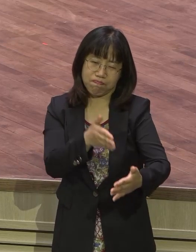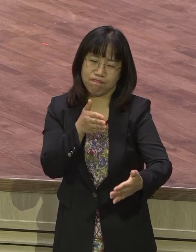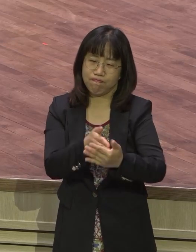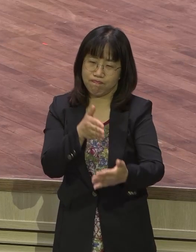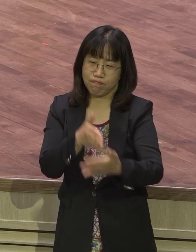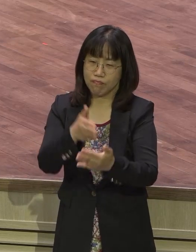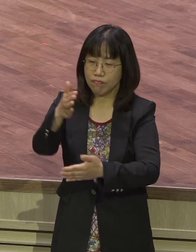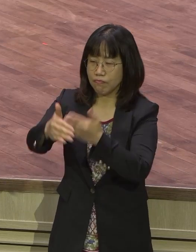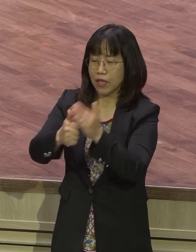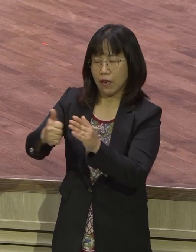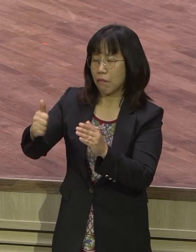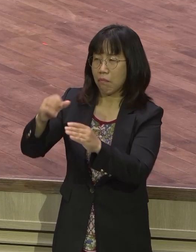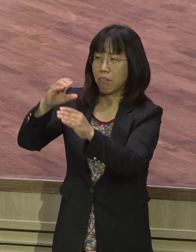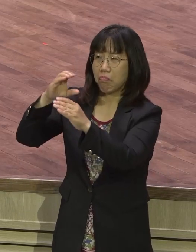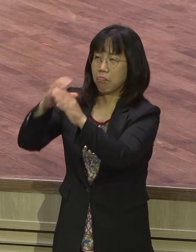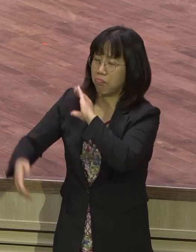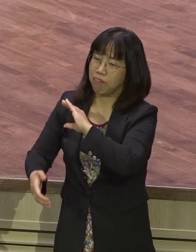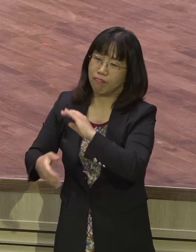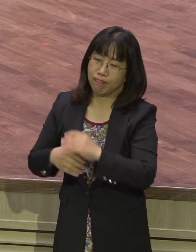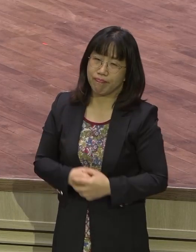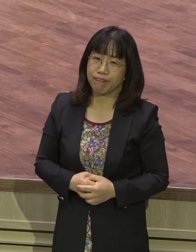하나님 안 만났죠.